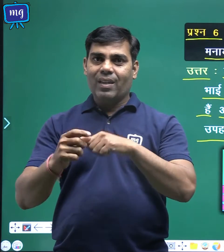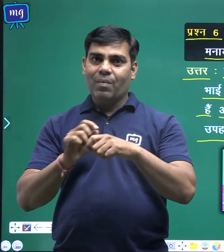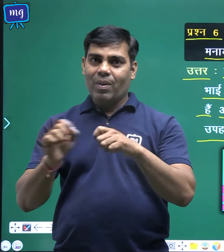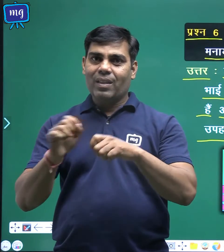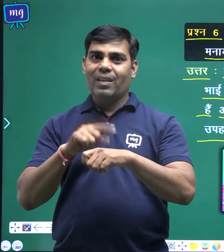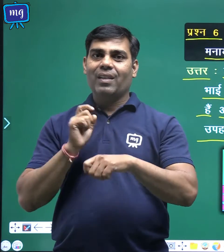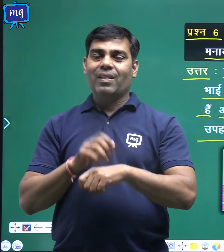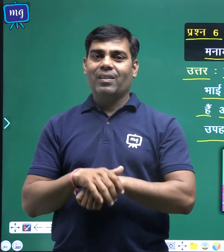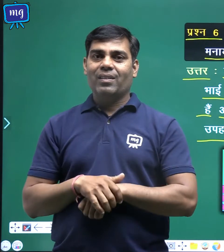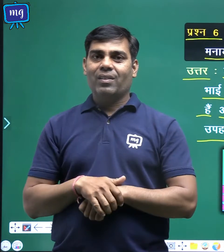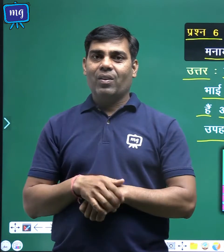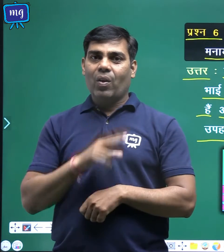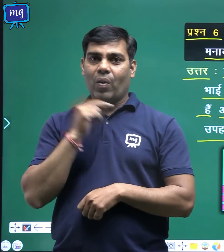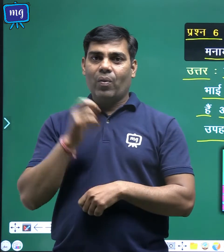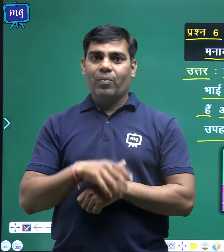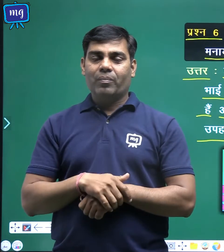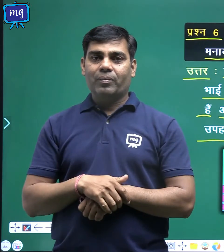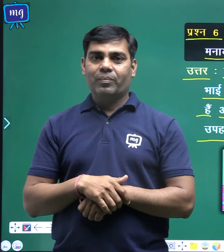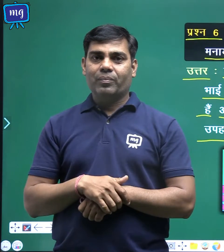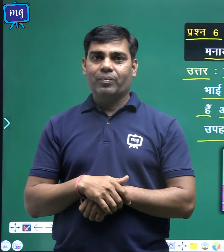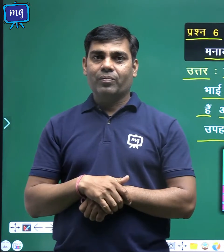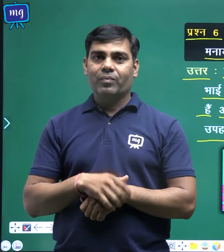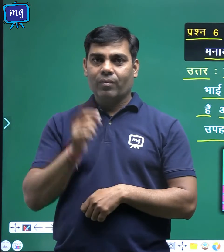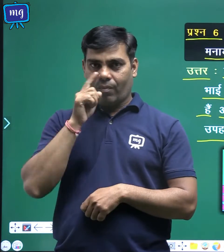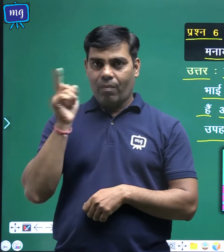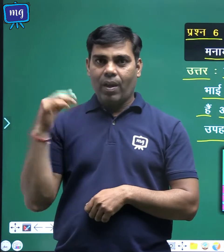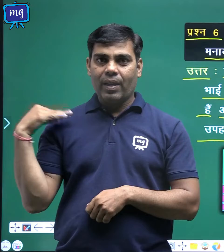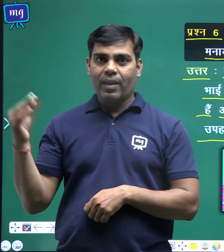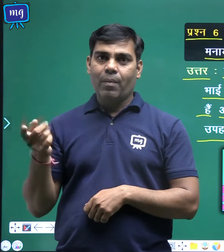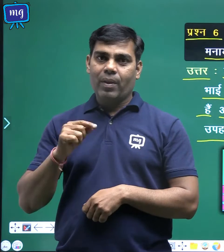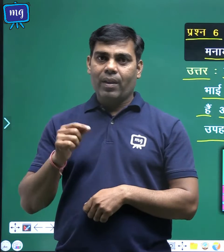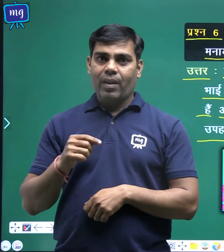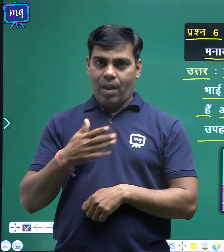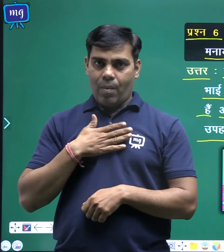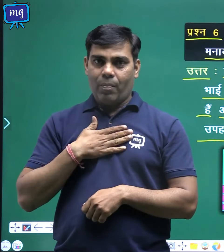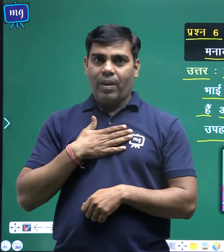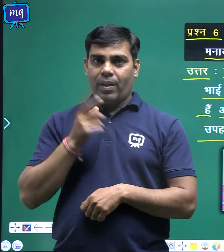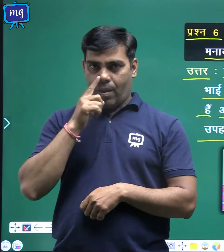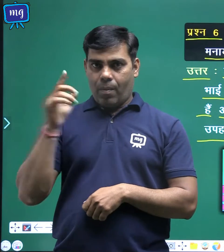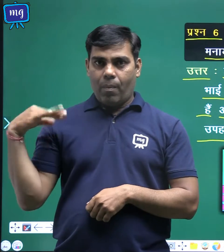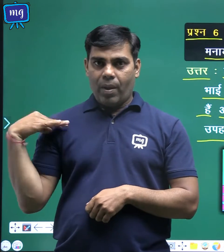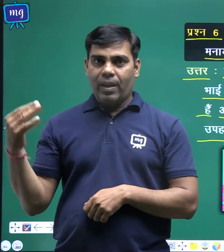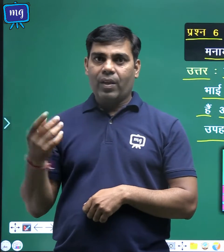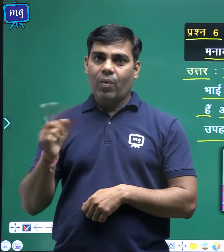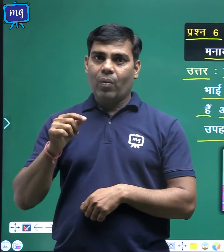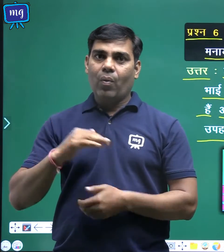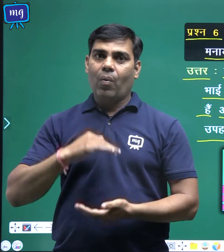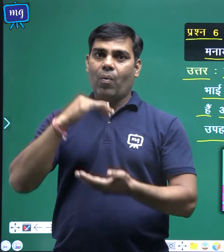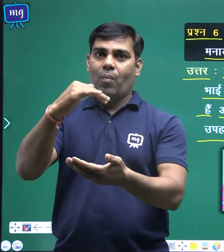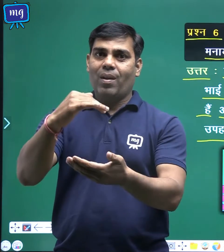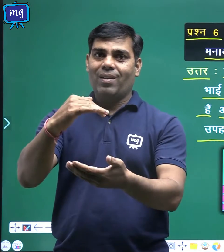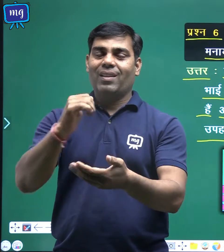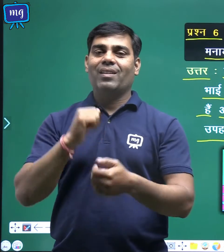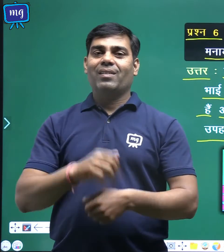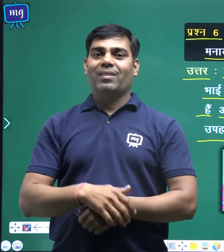है और भाई भी अपनी बहन को उपहार दे